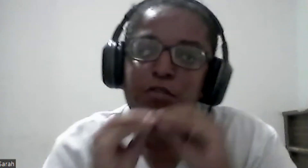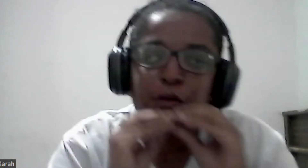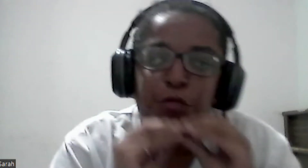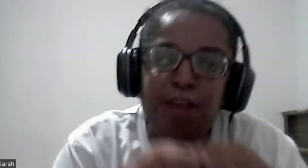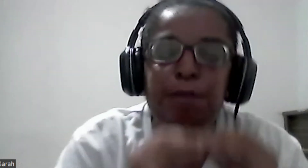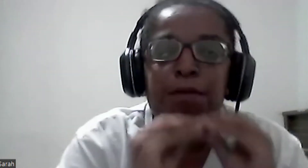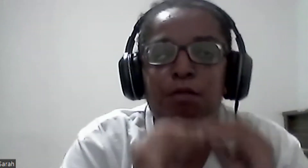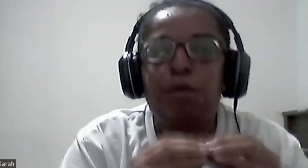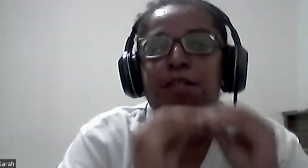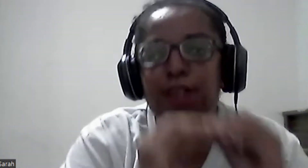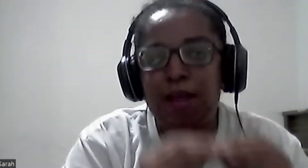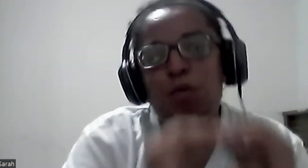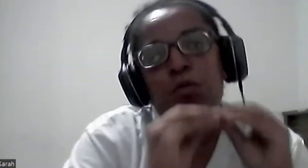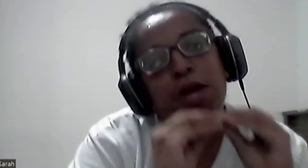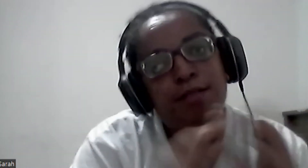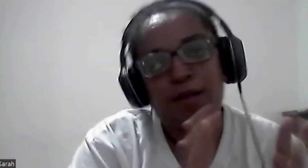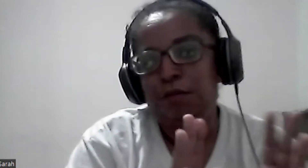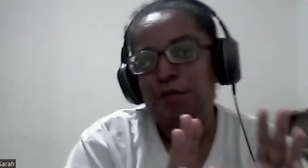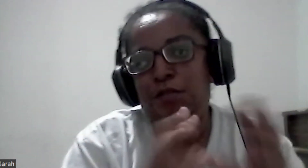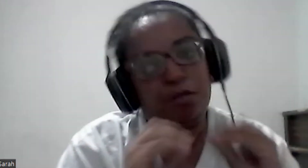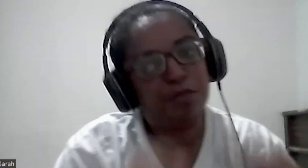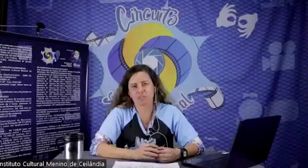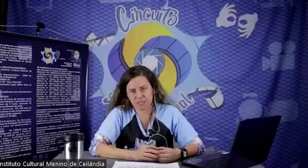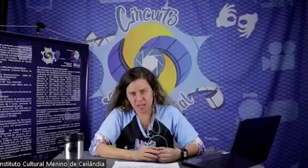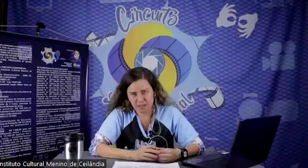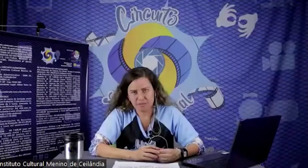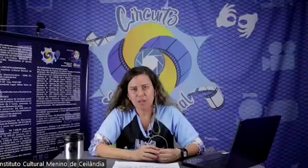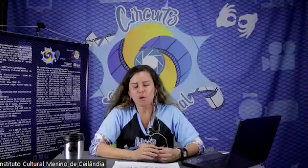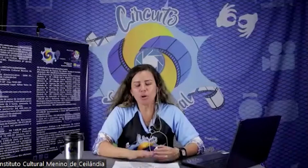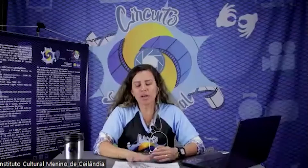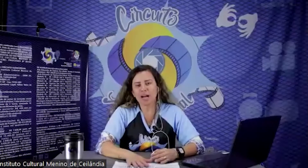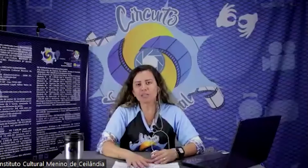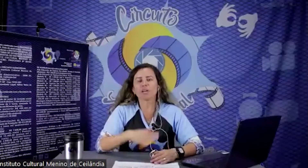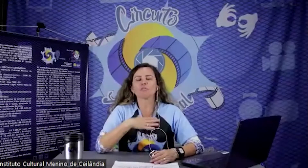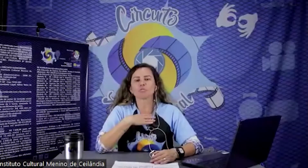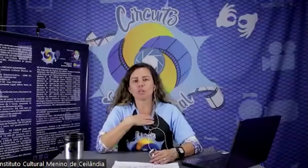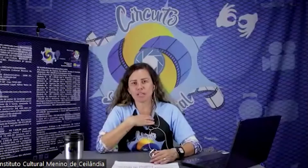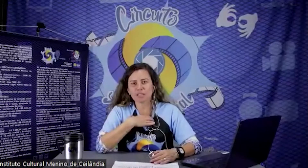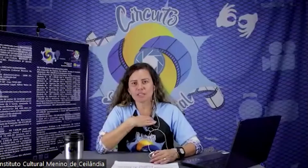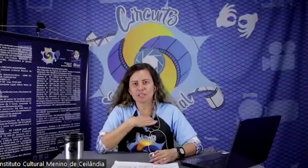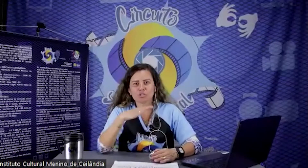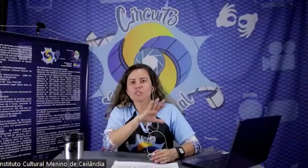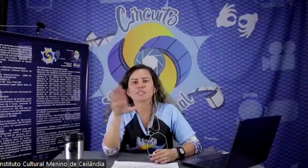não deixa a pessoa sem comunicação. Boa, Sara. Entendeu? O errado é eu escolher